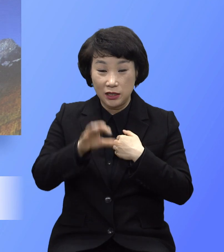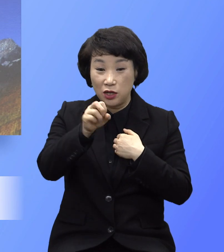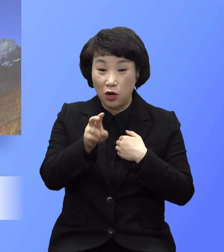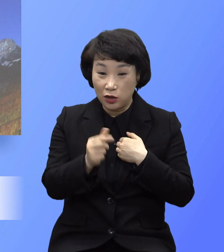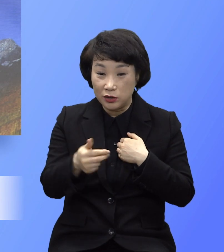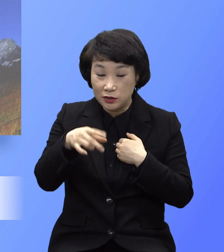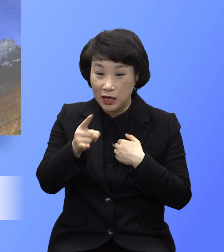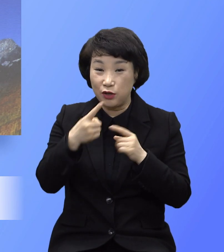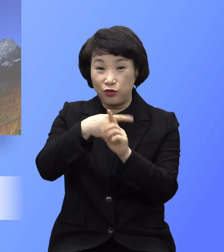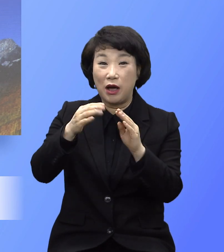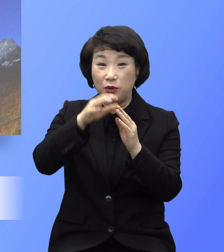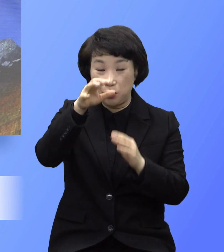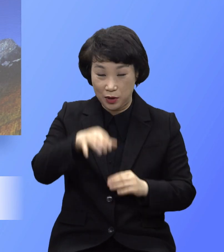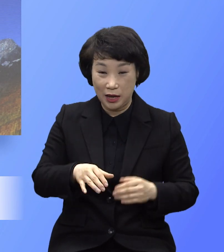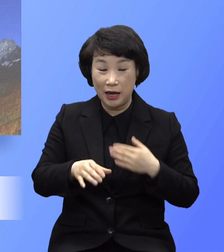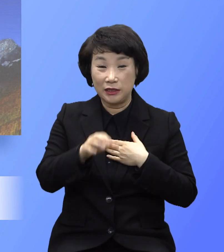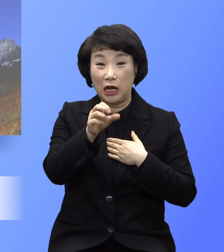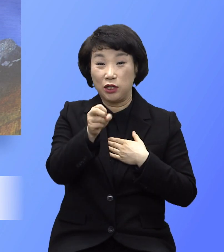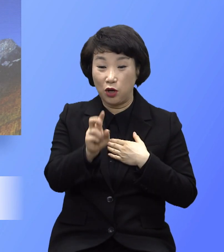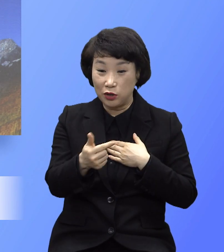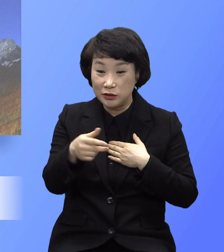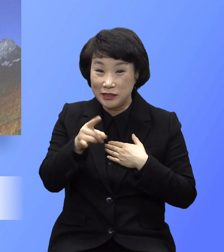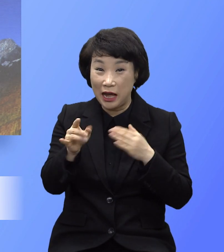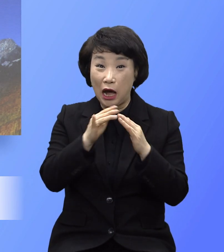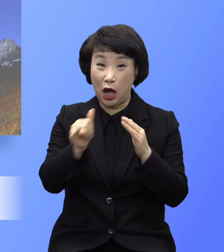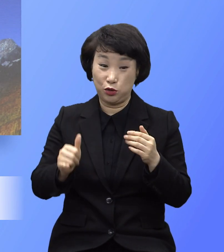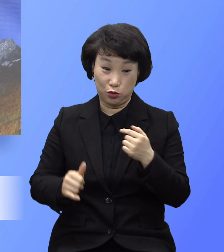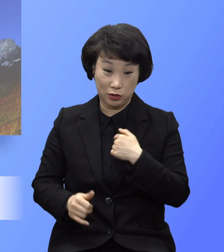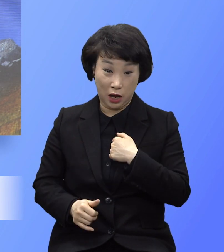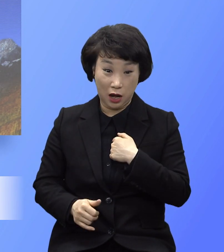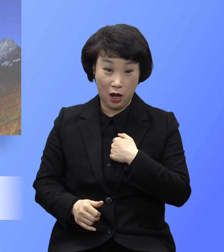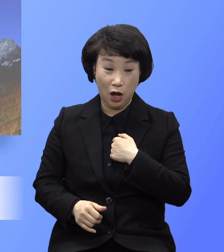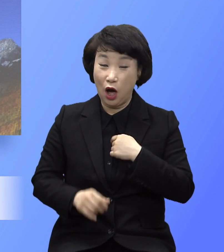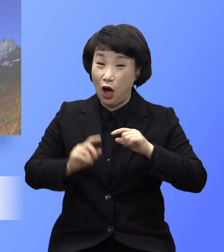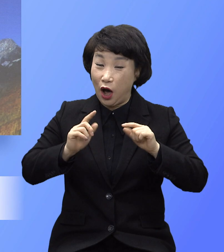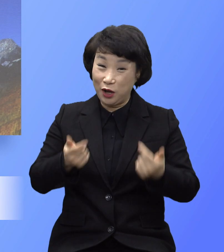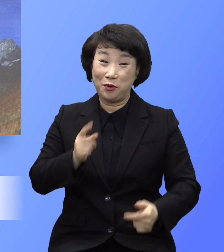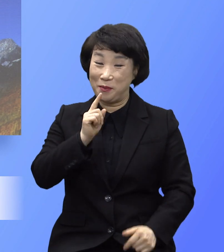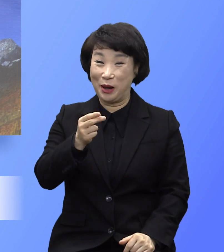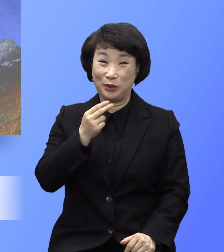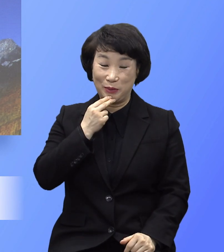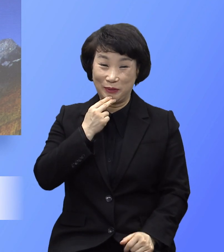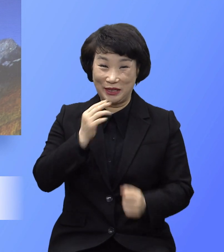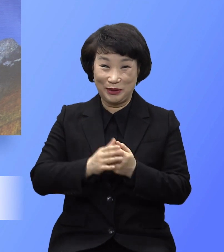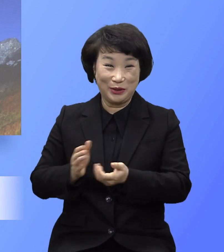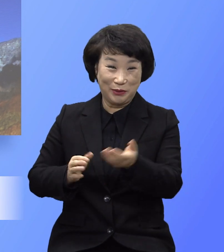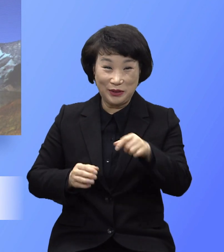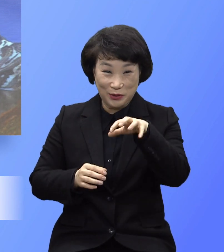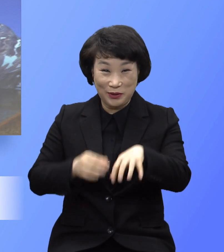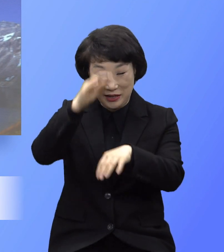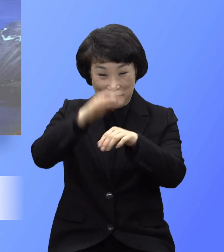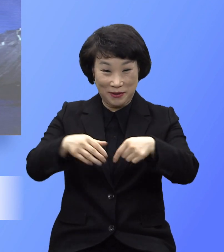연세중앙교회 연세가족이라는 데 대해서 부정할 수 없기 때문에 여기 오신 것이라 이 말.